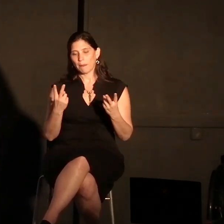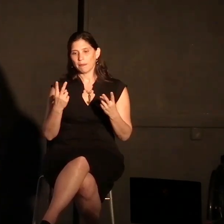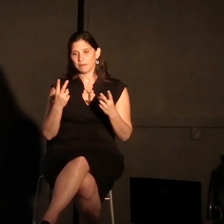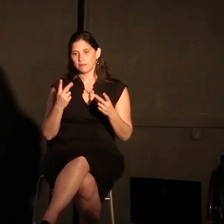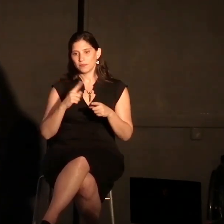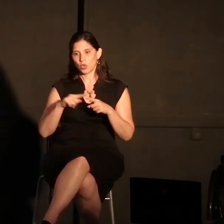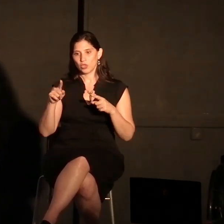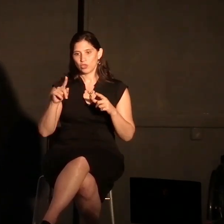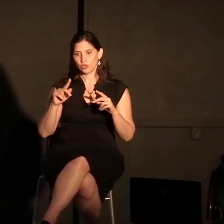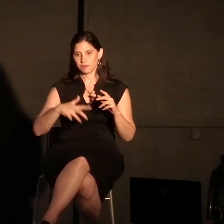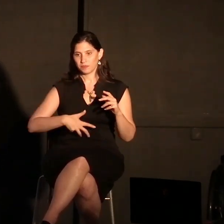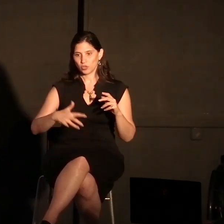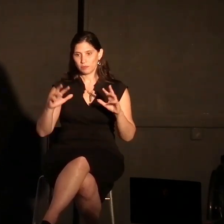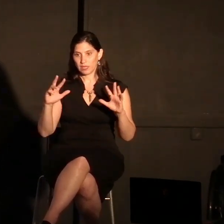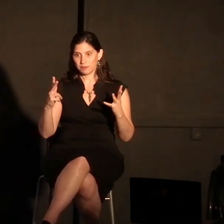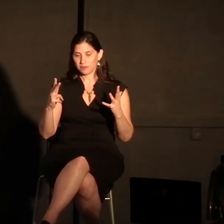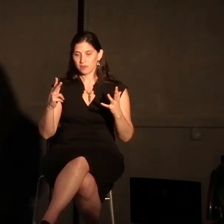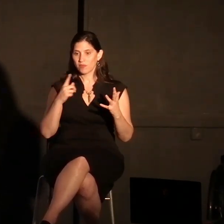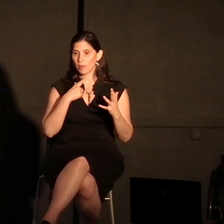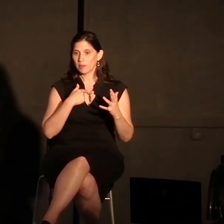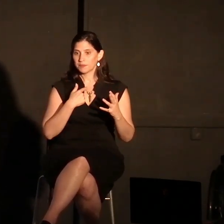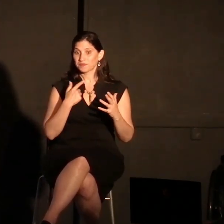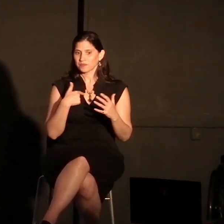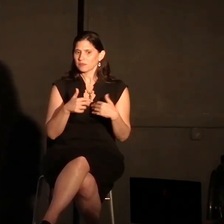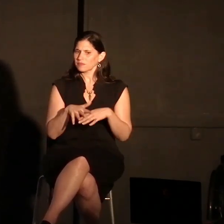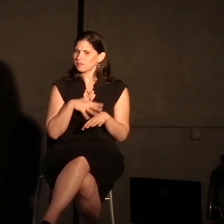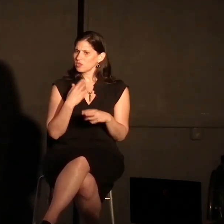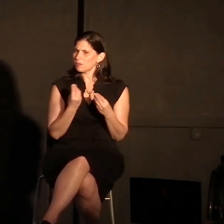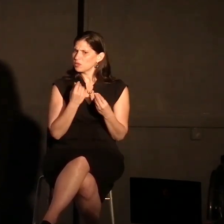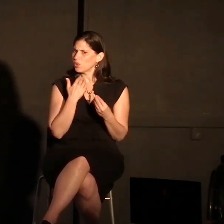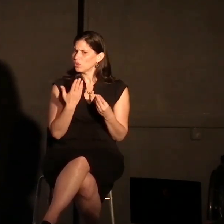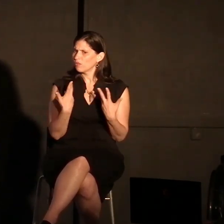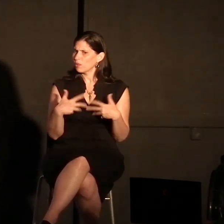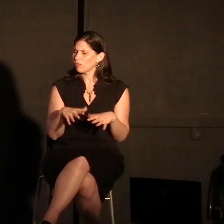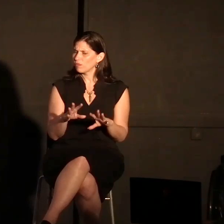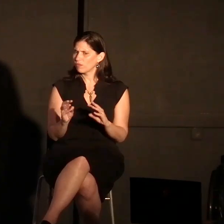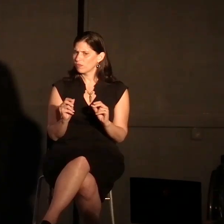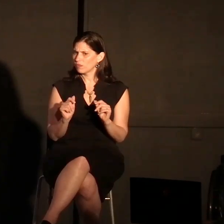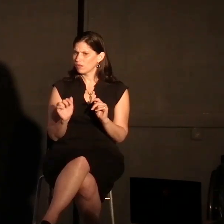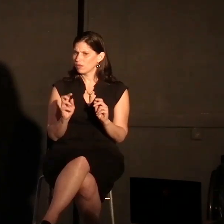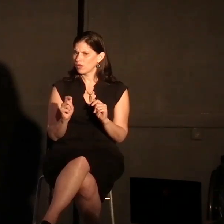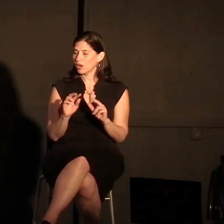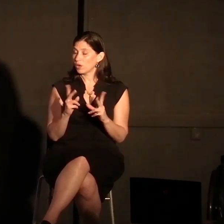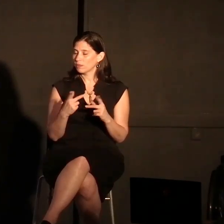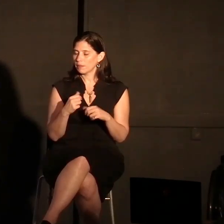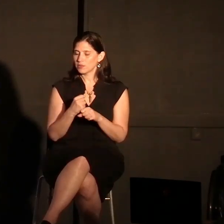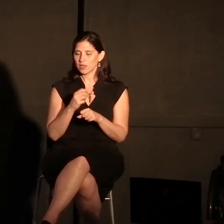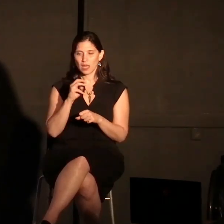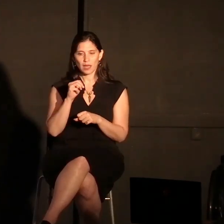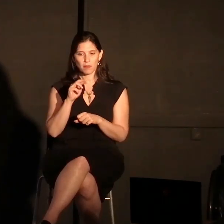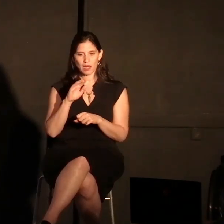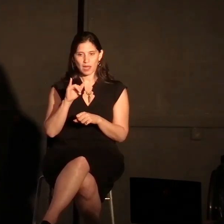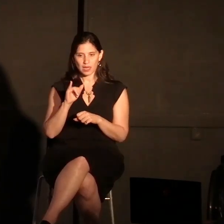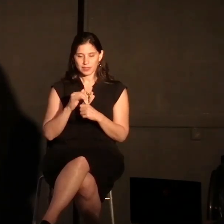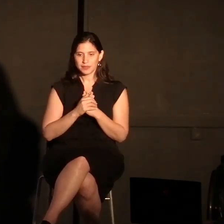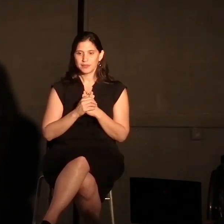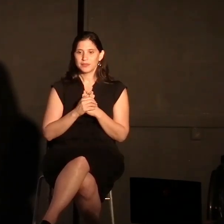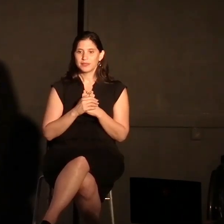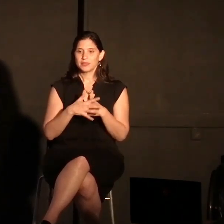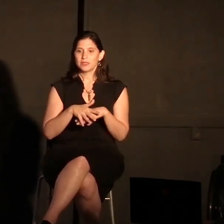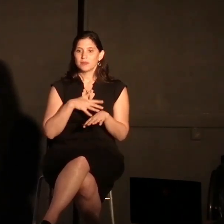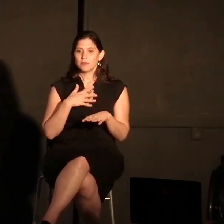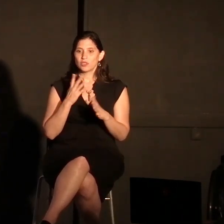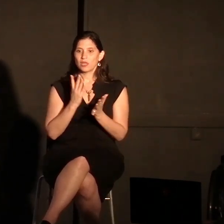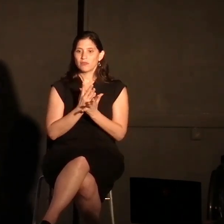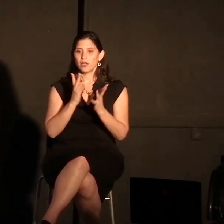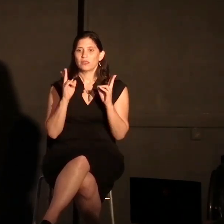מני ואומרים לי ואני מרגישה שמשהו לא טוב בגוף שלי עוד פעם אני עושה mri אני מרגישה